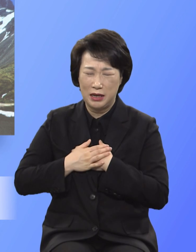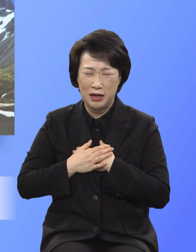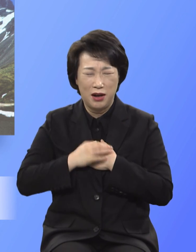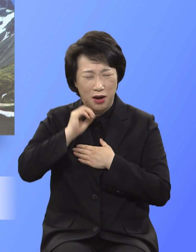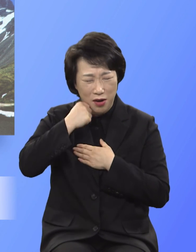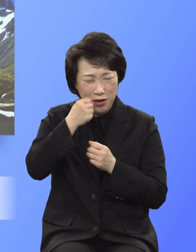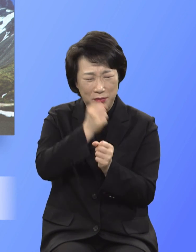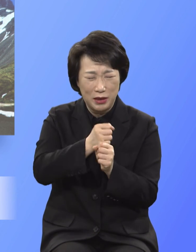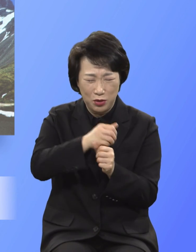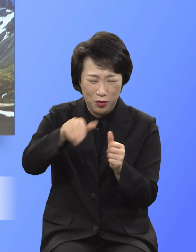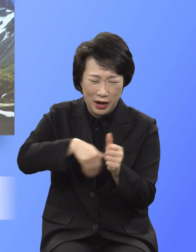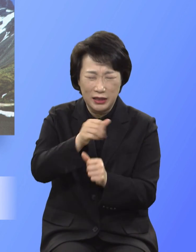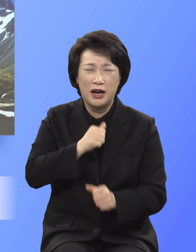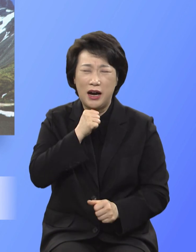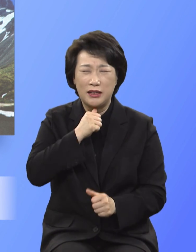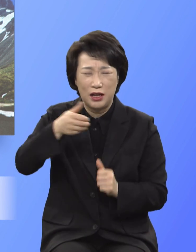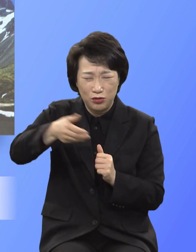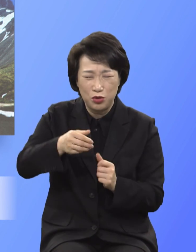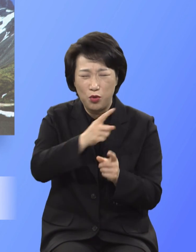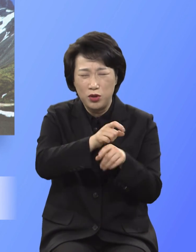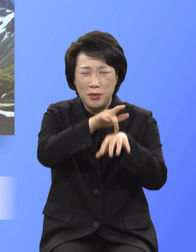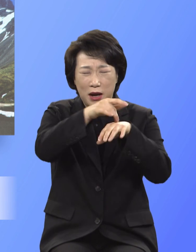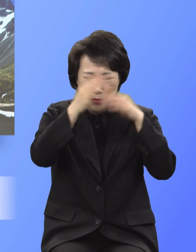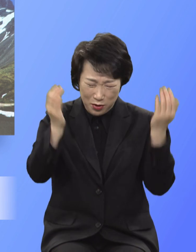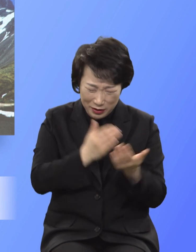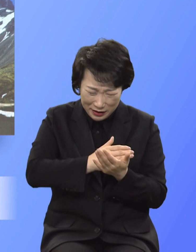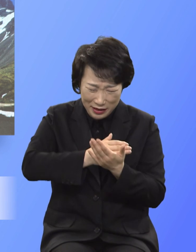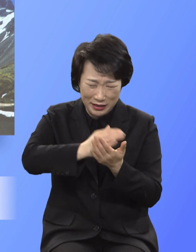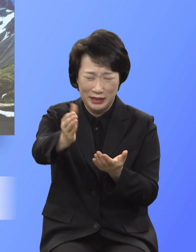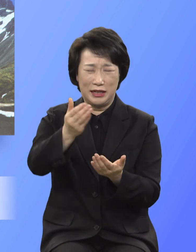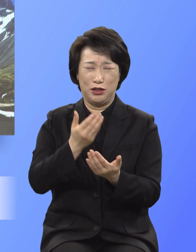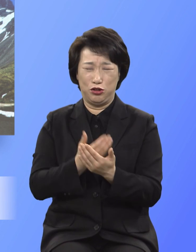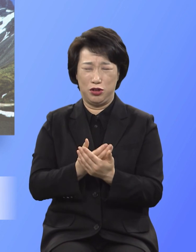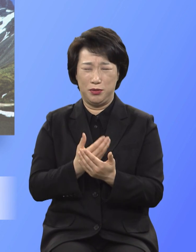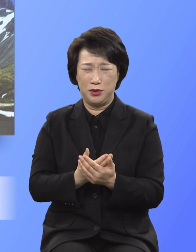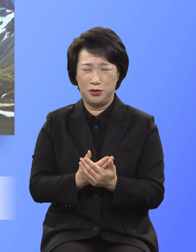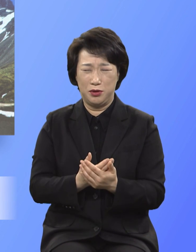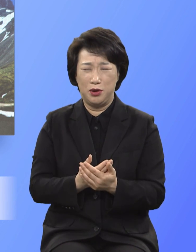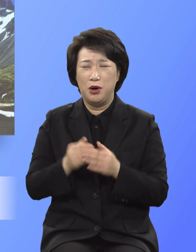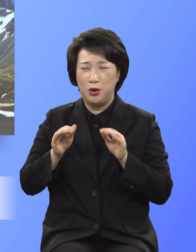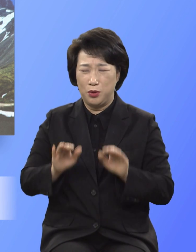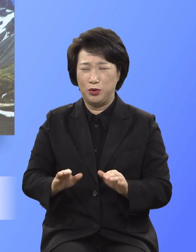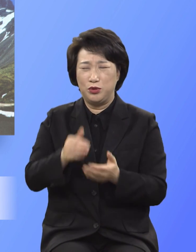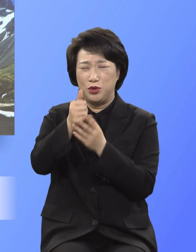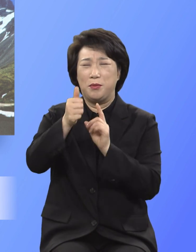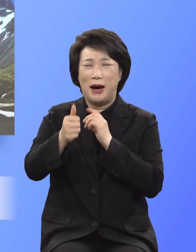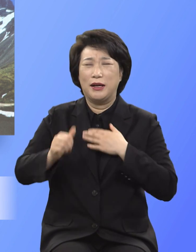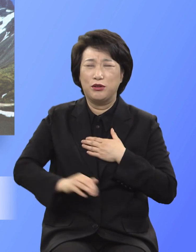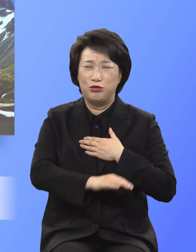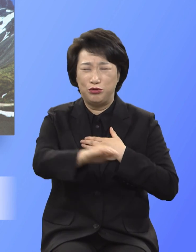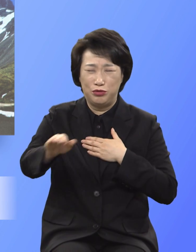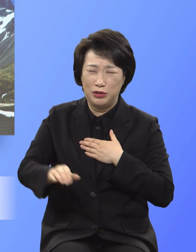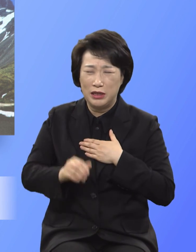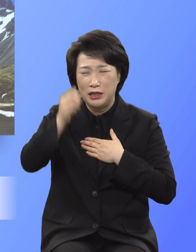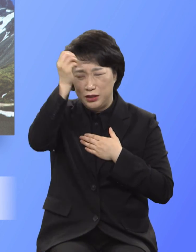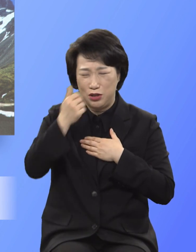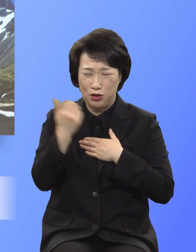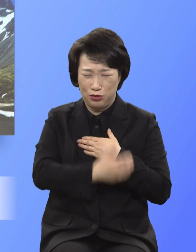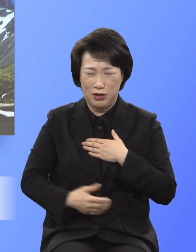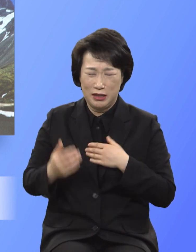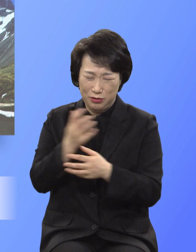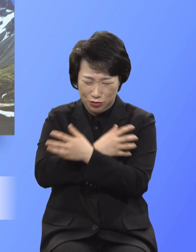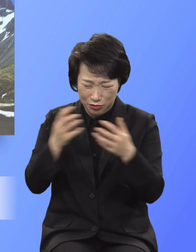괴롭히고 환경과 가난을 초래하는 원수도 떠나게 도와주소서. 오늘 주만의 저들을